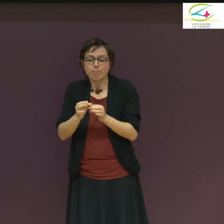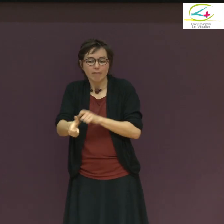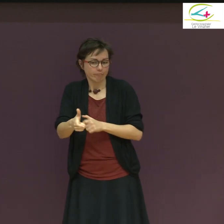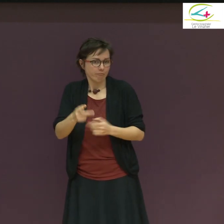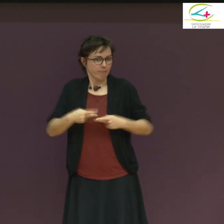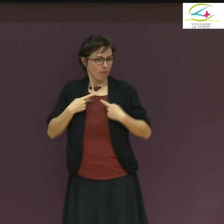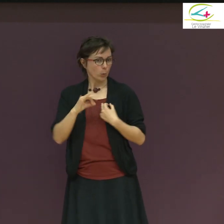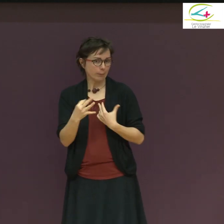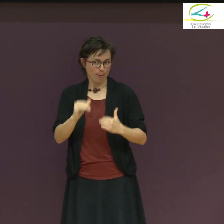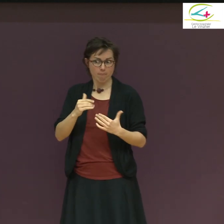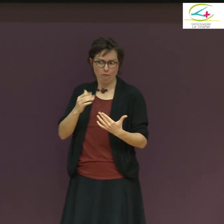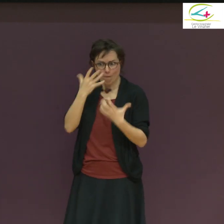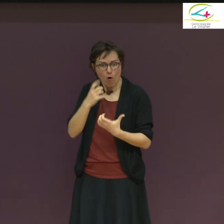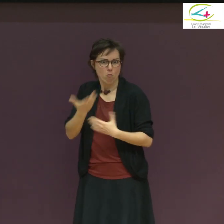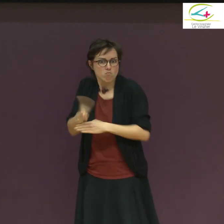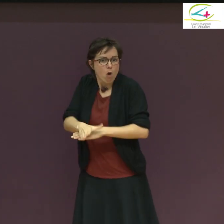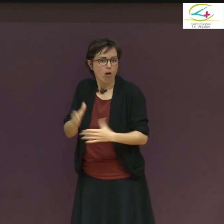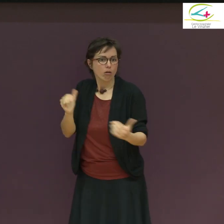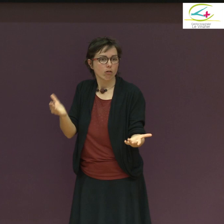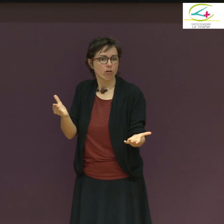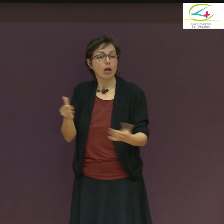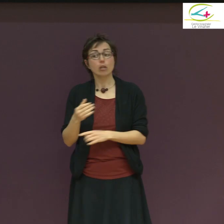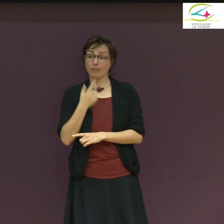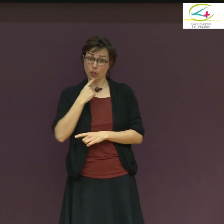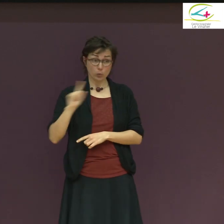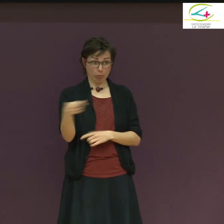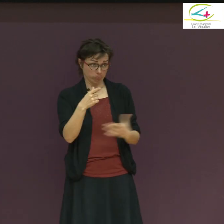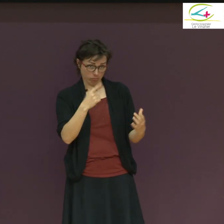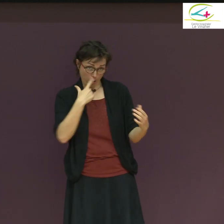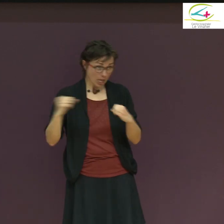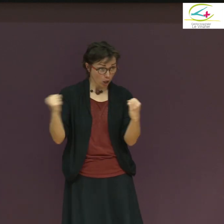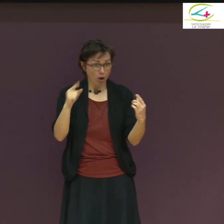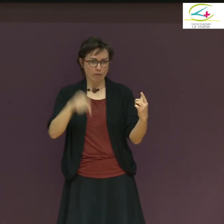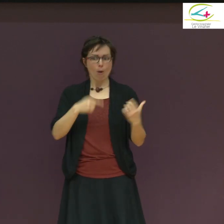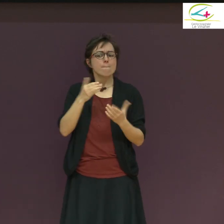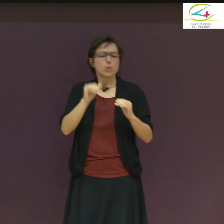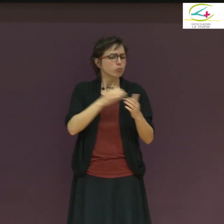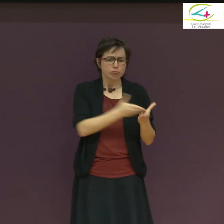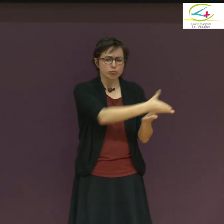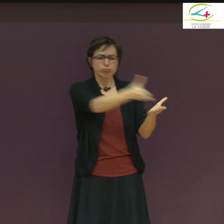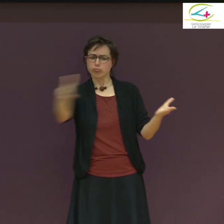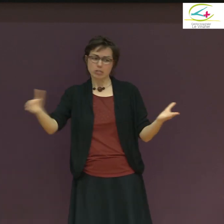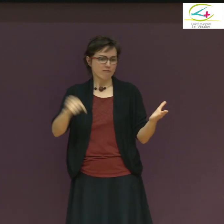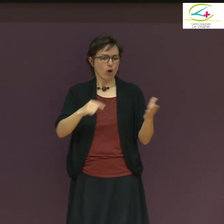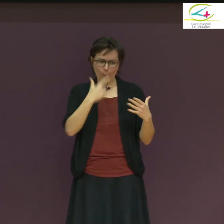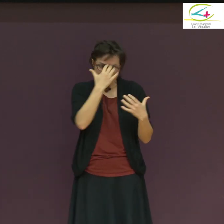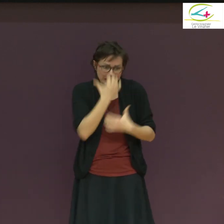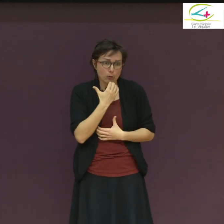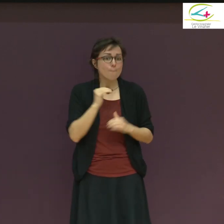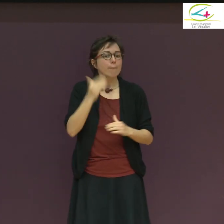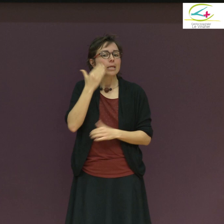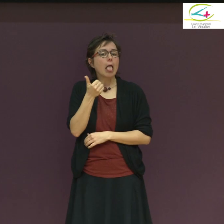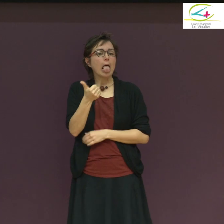Donc, tout le monde est d'accord dans la salle, il faut prendre au sérieux toutes les tentatives de suicide. Même si je prends juste un petit